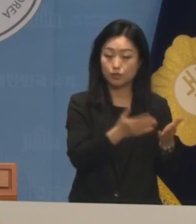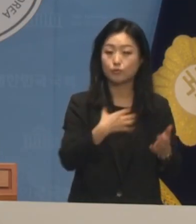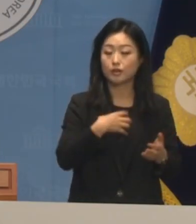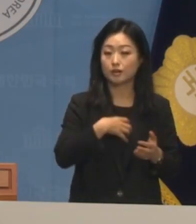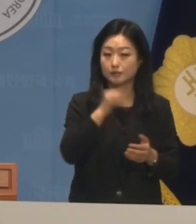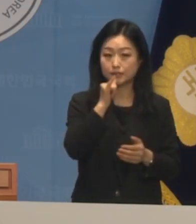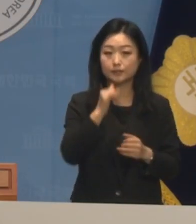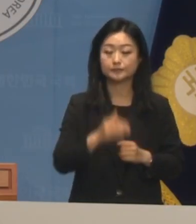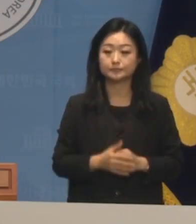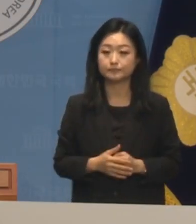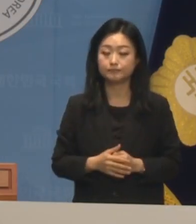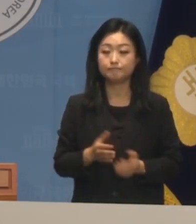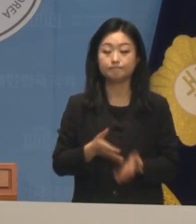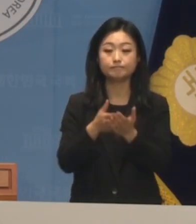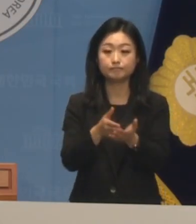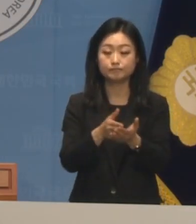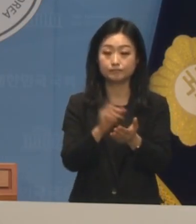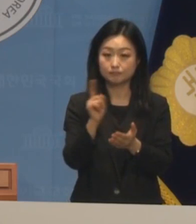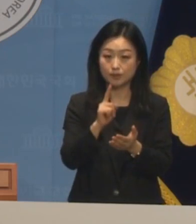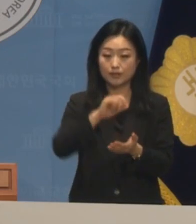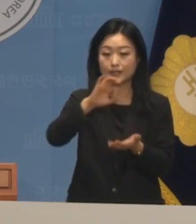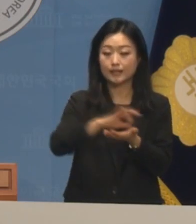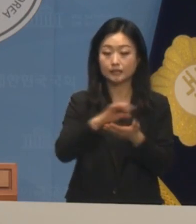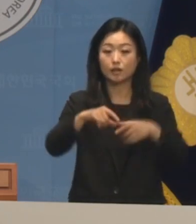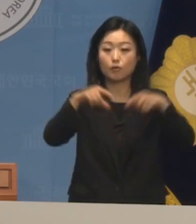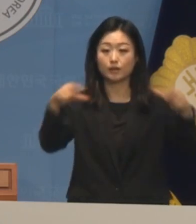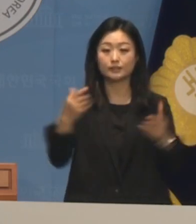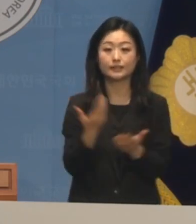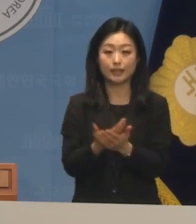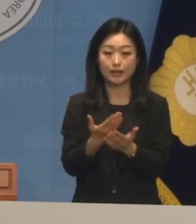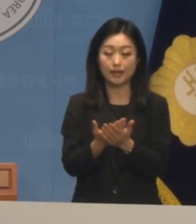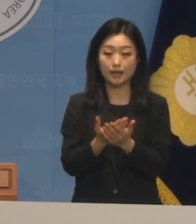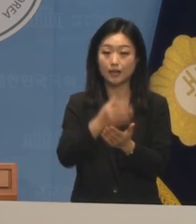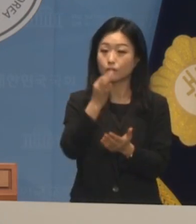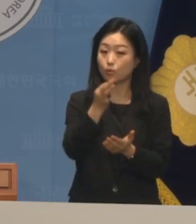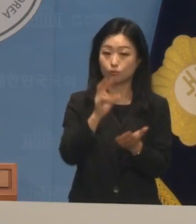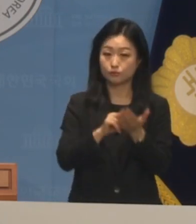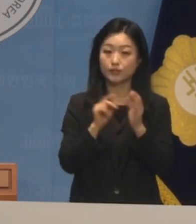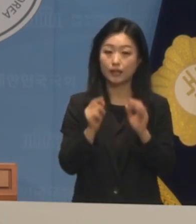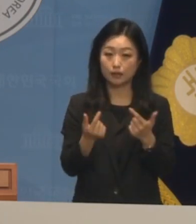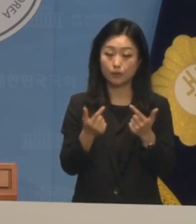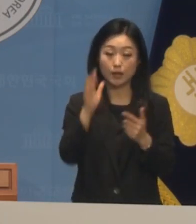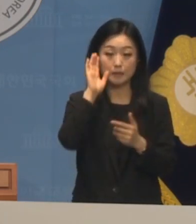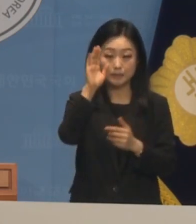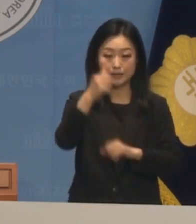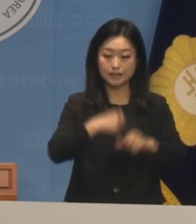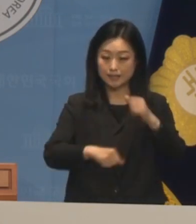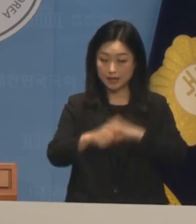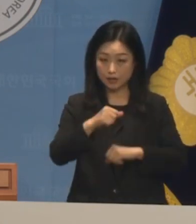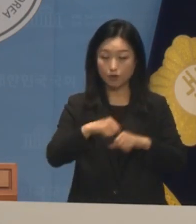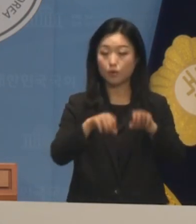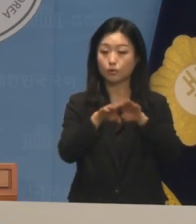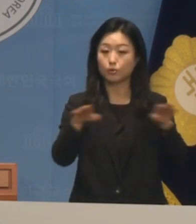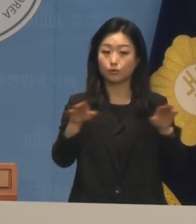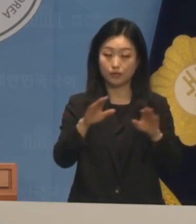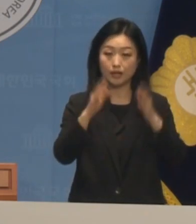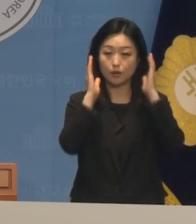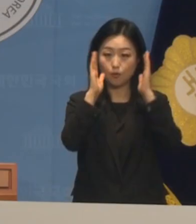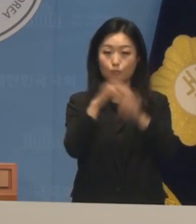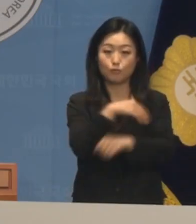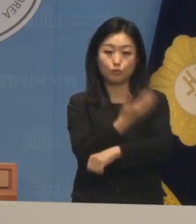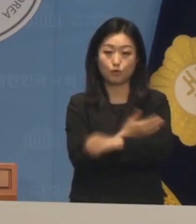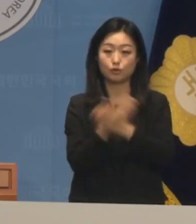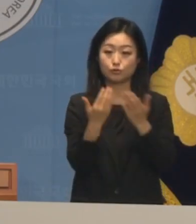세입의 92.4%를 외부에 의존하고 있고, 특히 담배 소비세분 지방교육세는 지방자치단체 이전